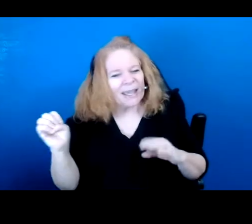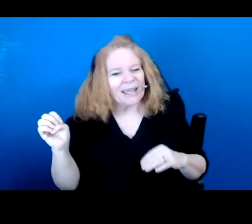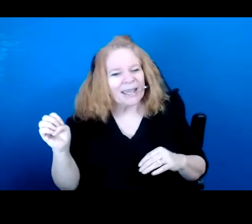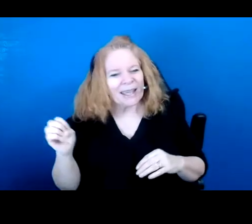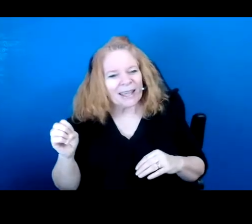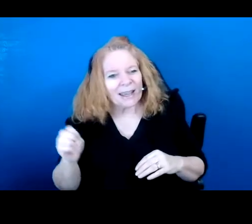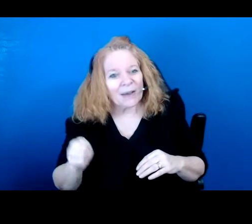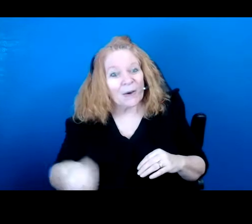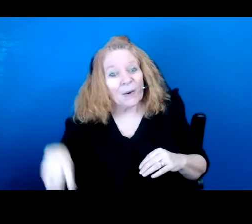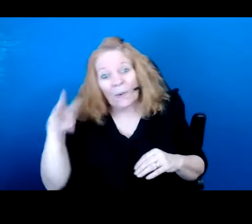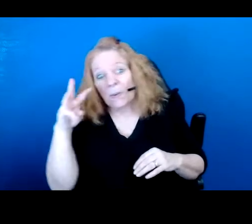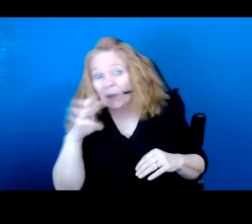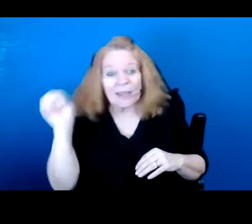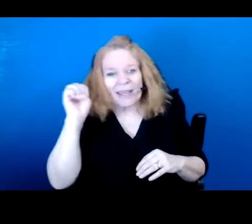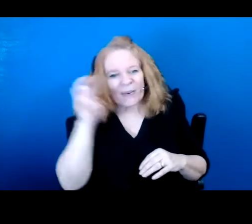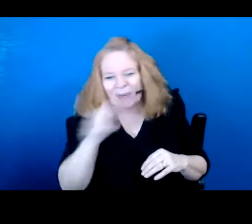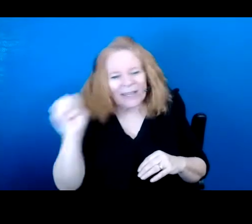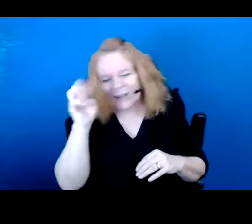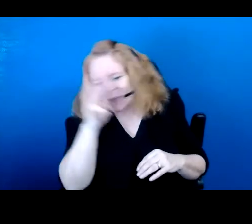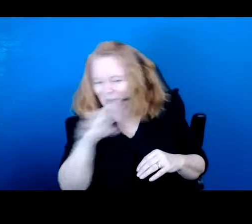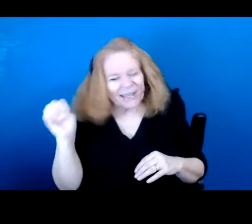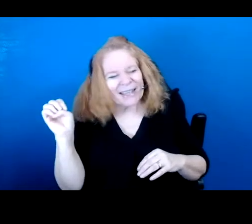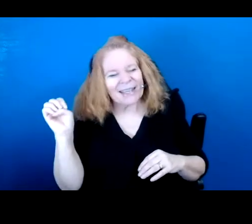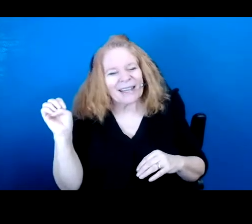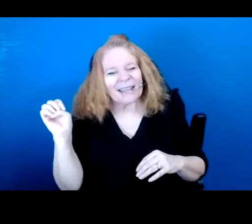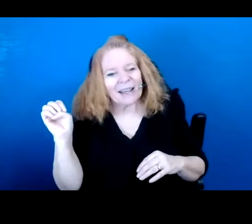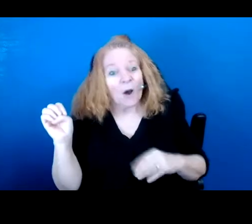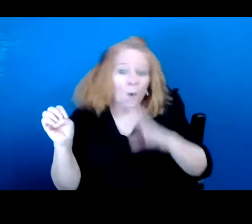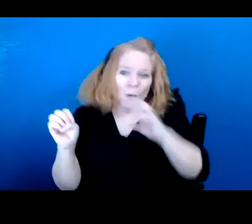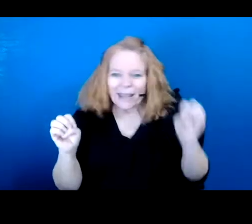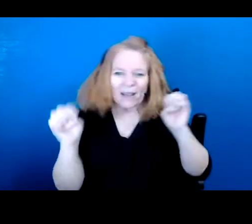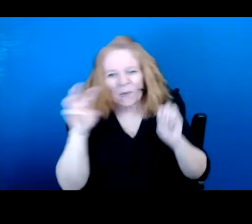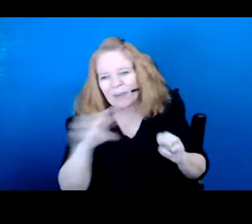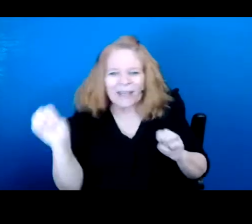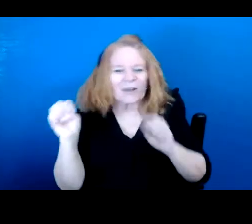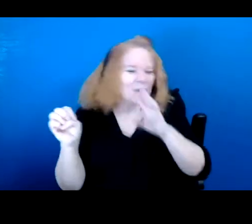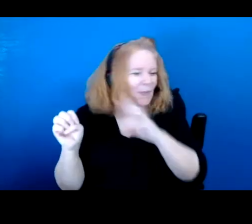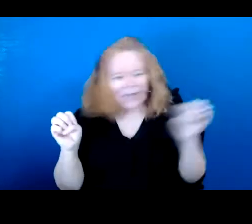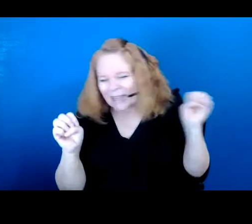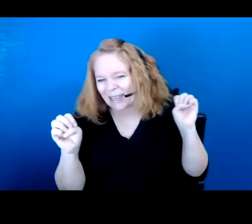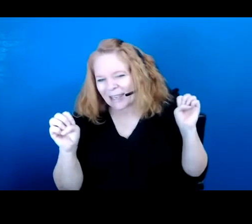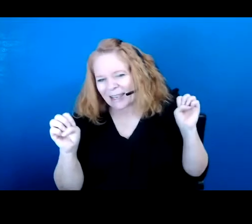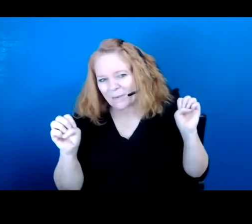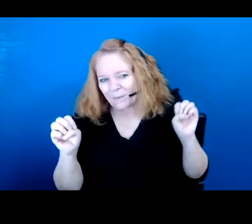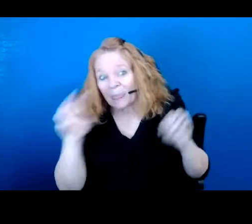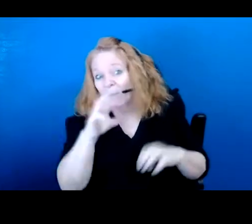uy uy uy uy uy uy uy